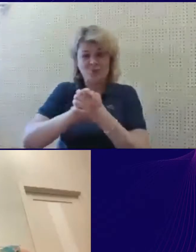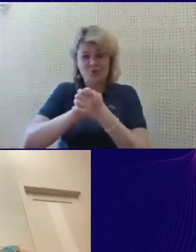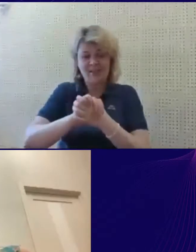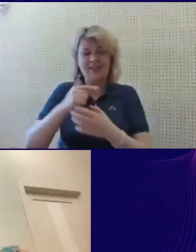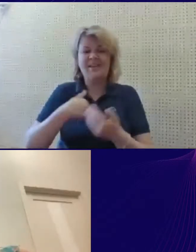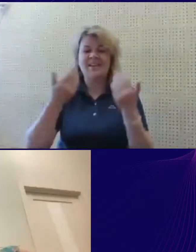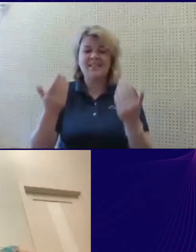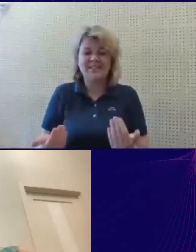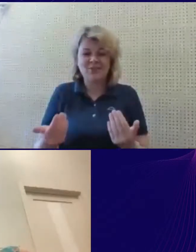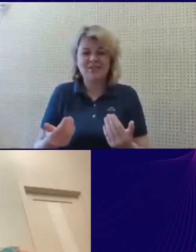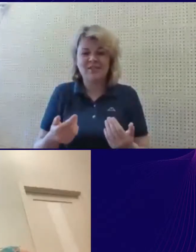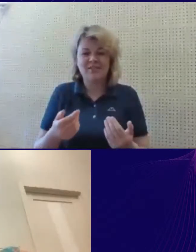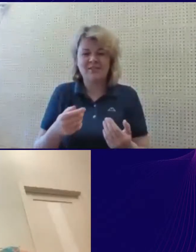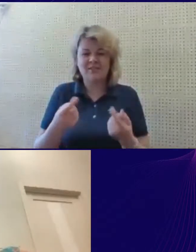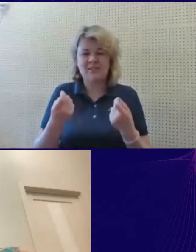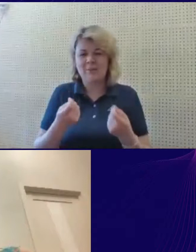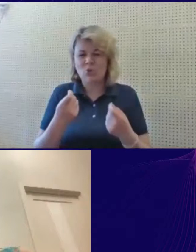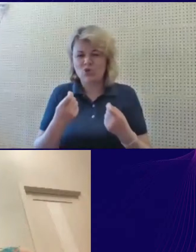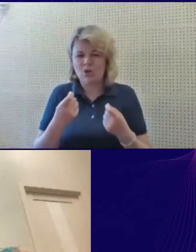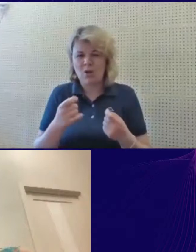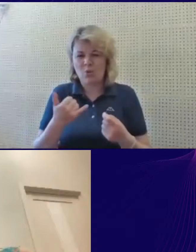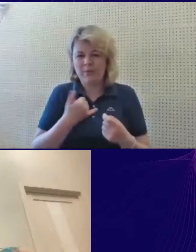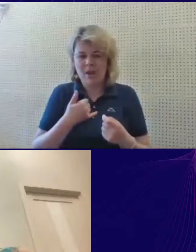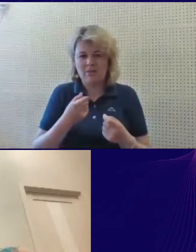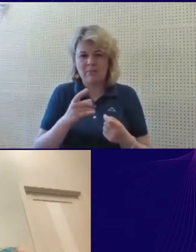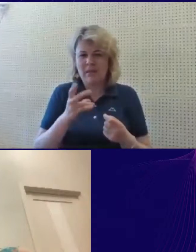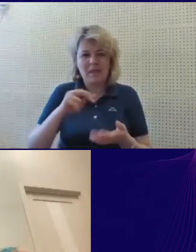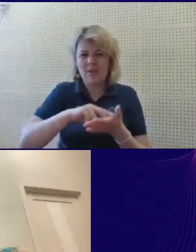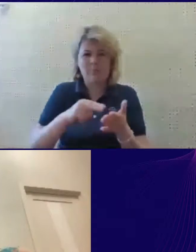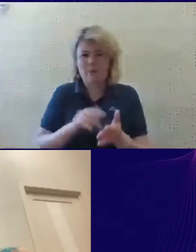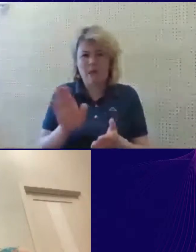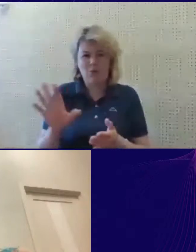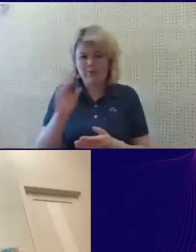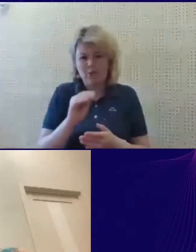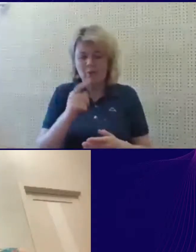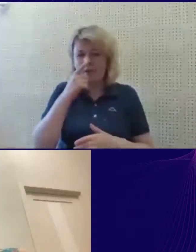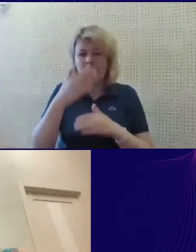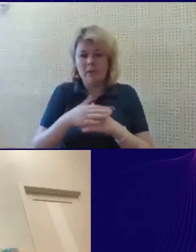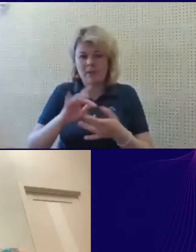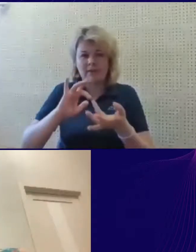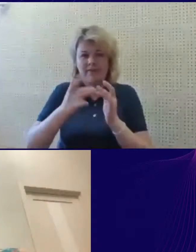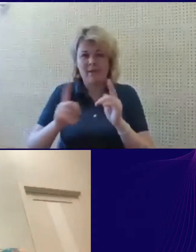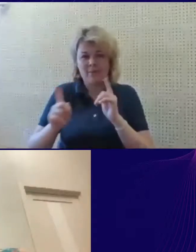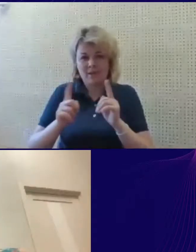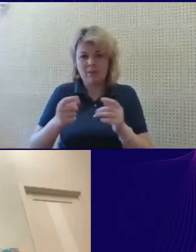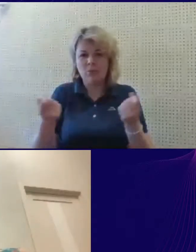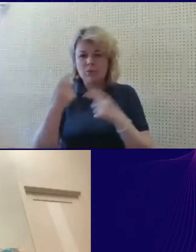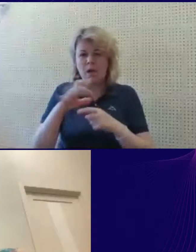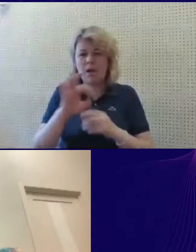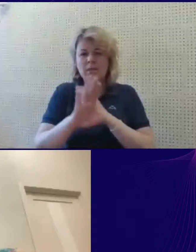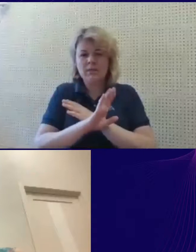я сегодня выбит немножко из колеи, потому что перед самым вебинаром узнал о